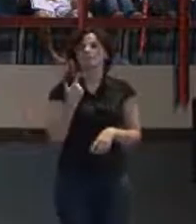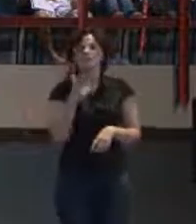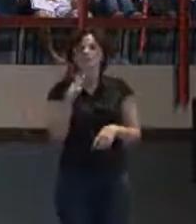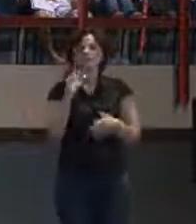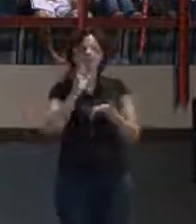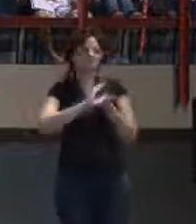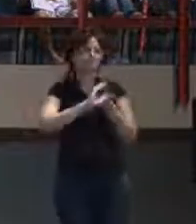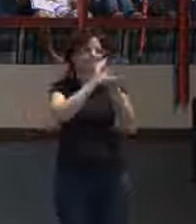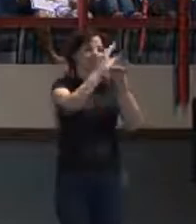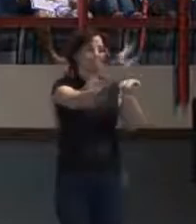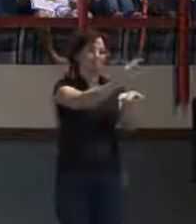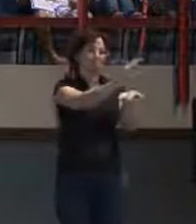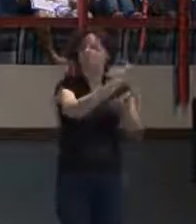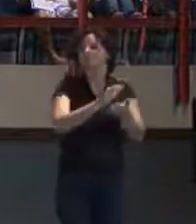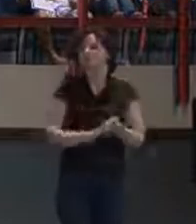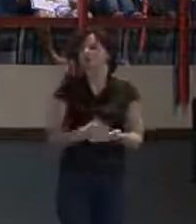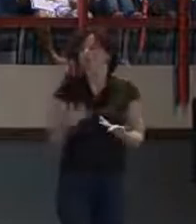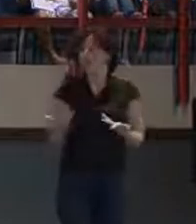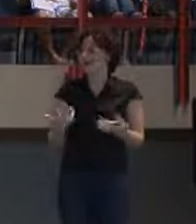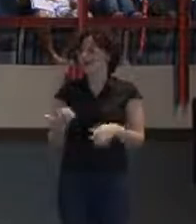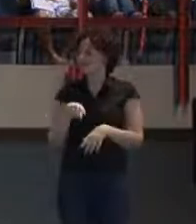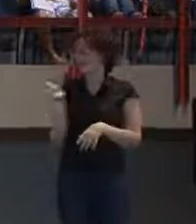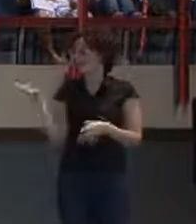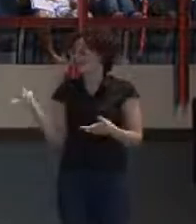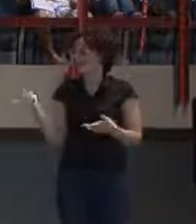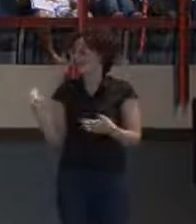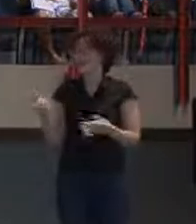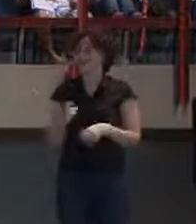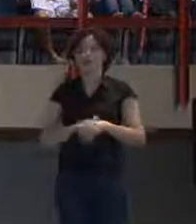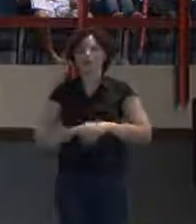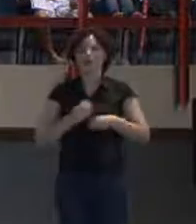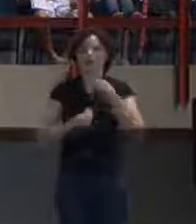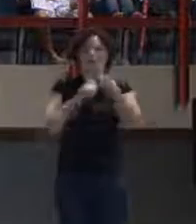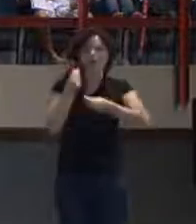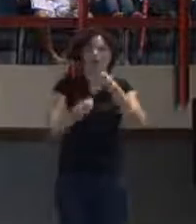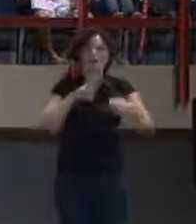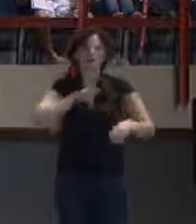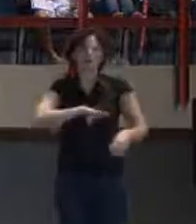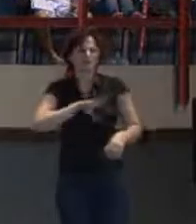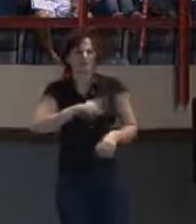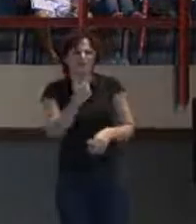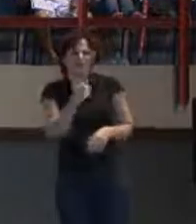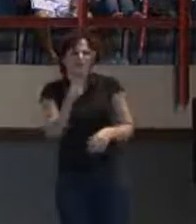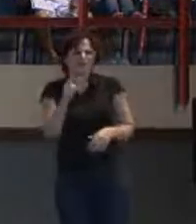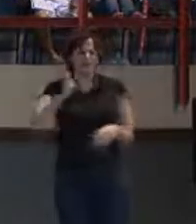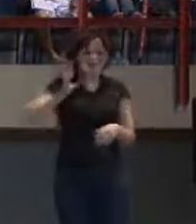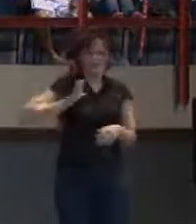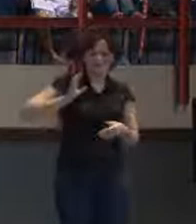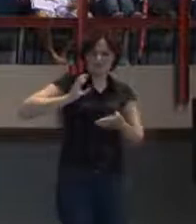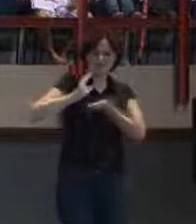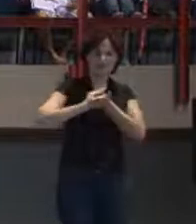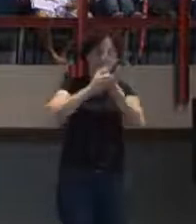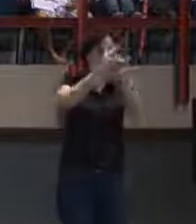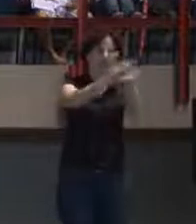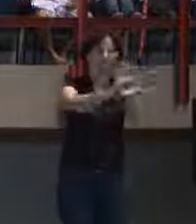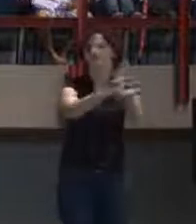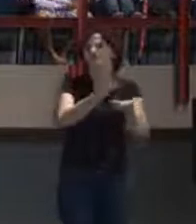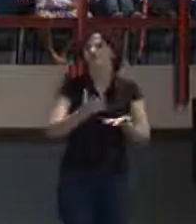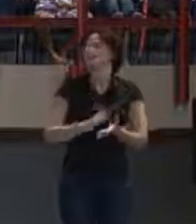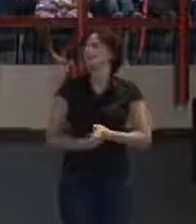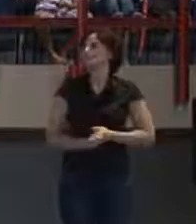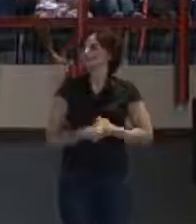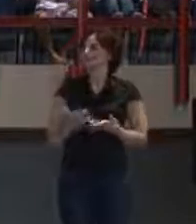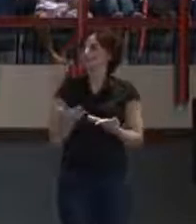minha cara, né, professor? Pelo amor de Deus, está frescando comigo. Como é que Portugal não tinha dinheiro? Portugal não foi milionária lá com as